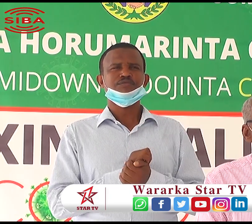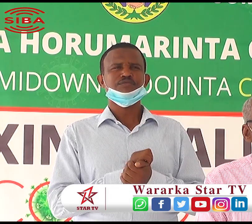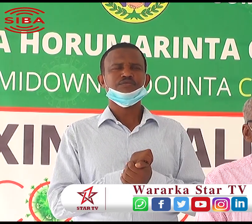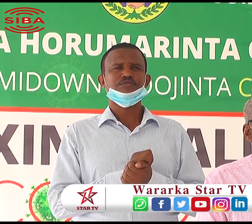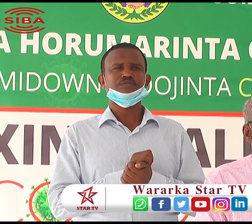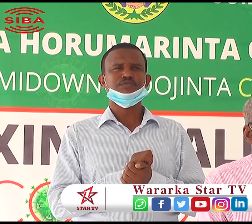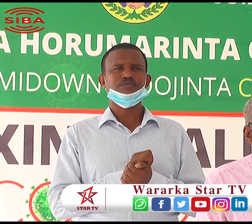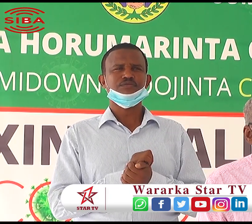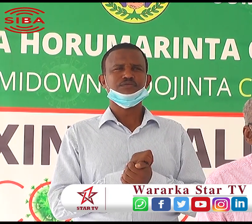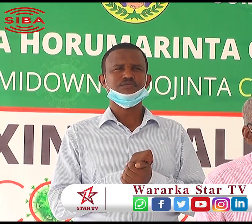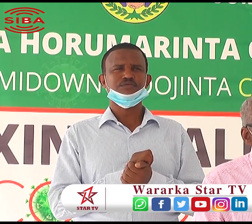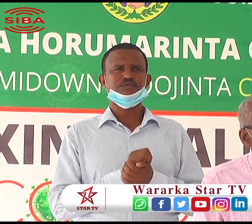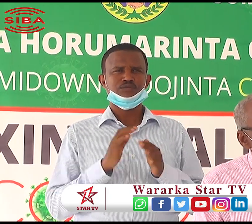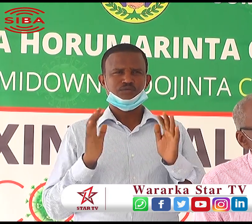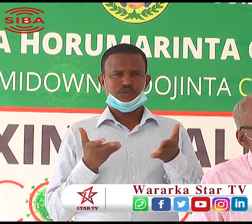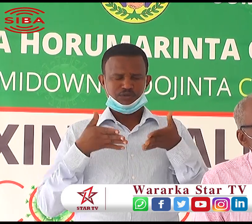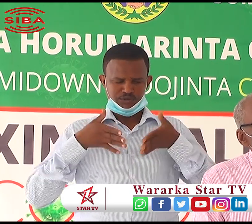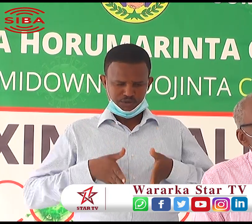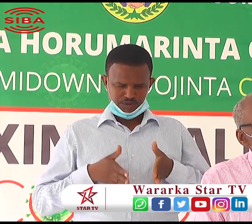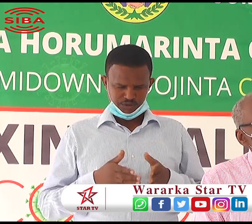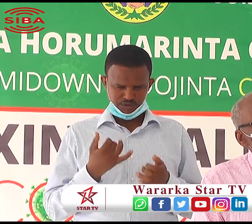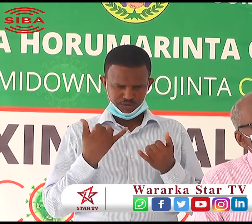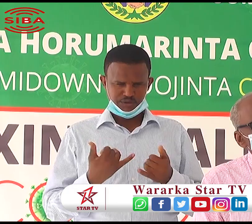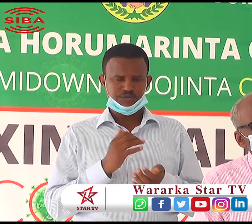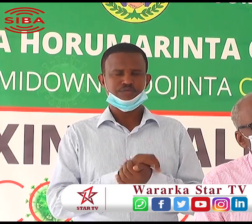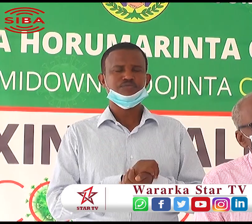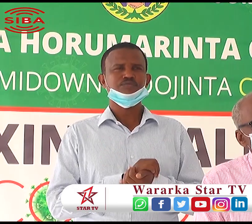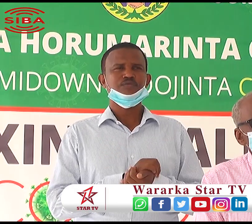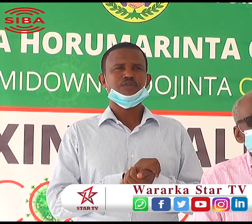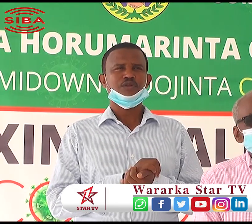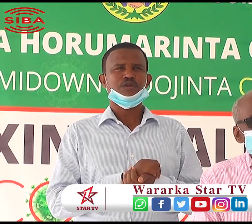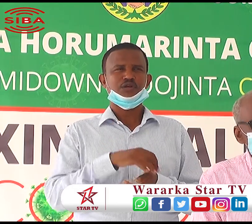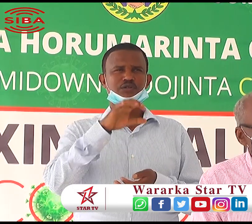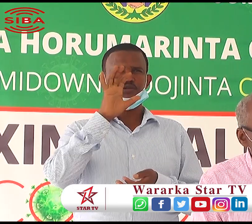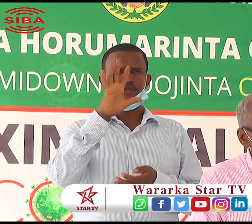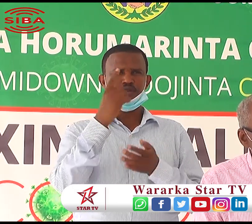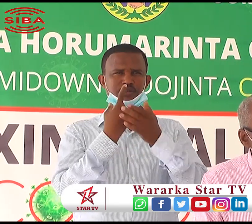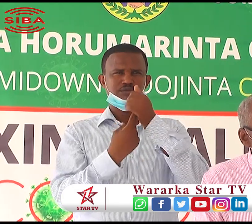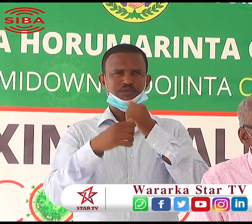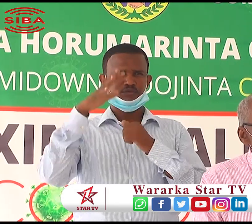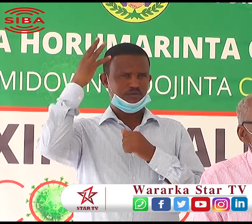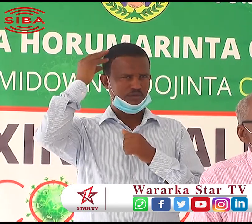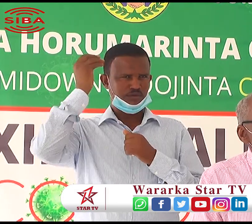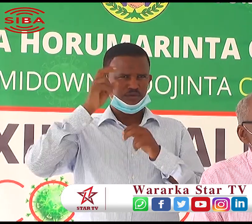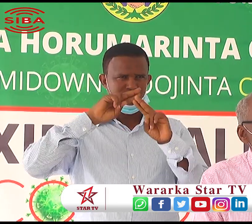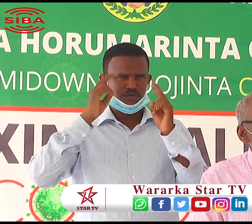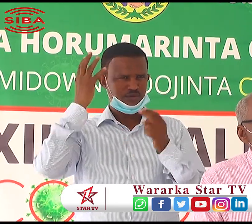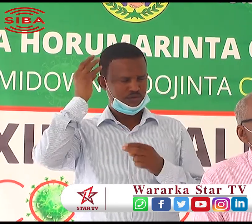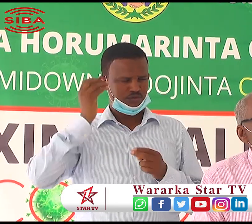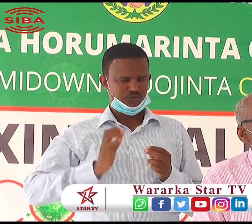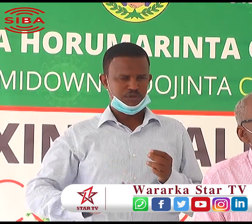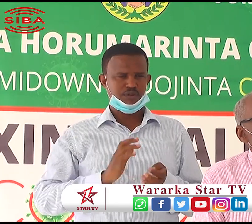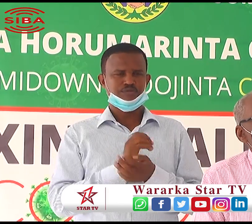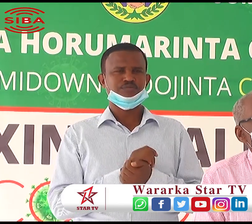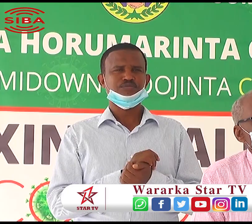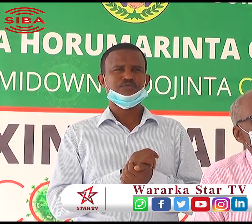waxa ay dhalashadoodu tahay 5 kamidii waa reer Soomaaliland mid